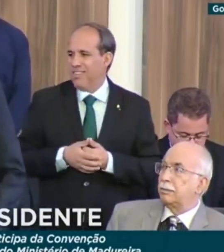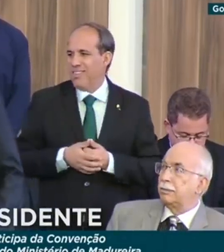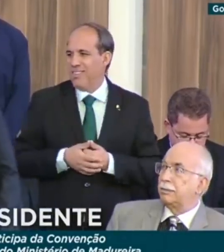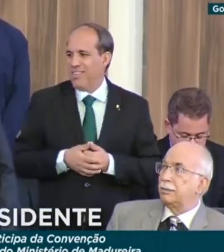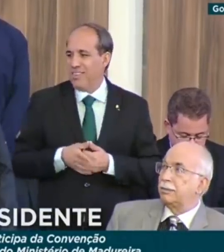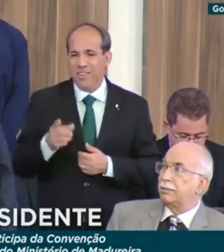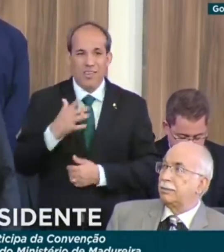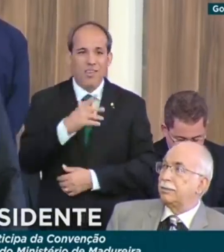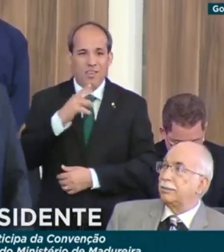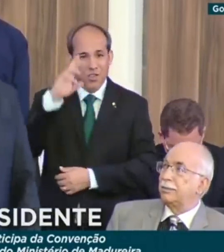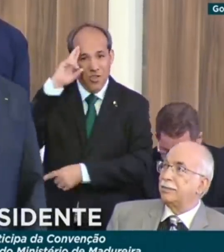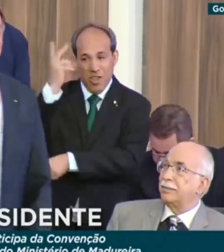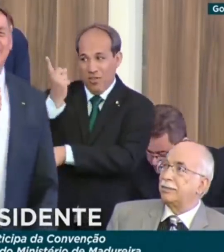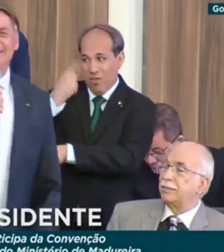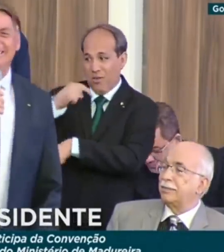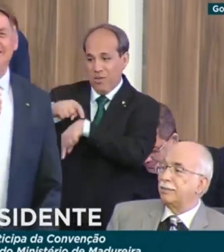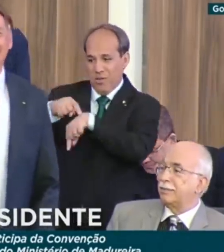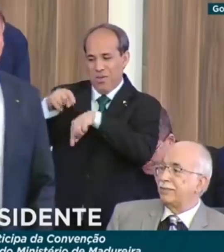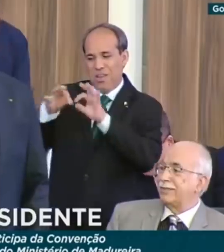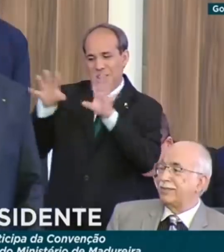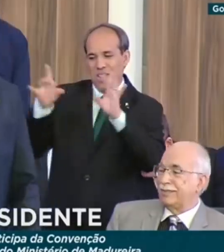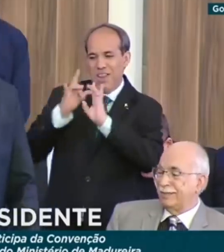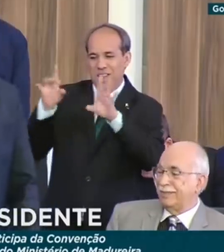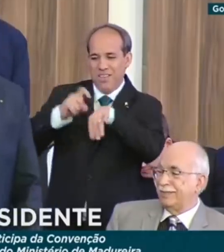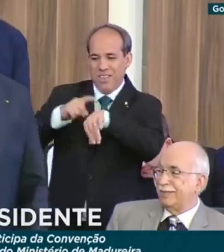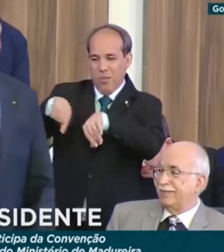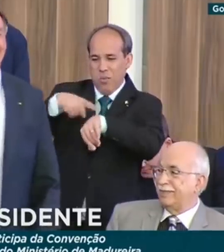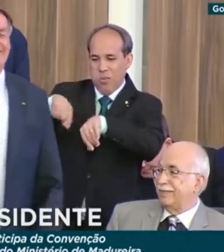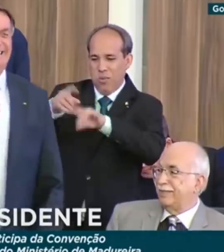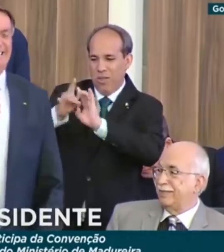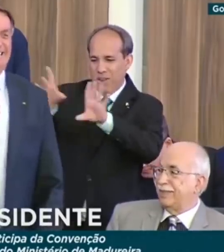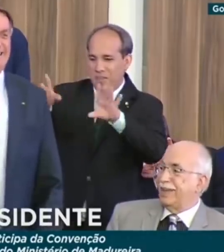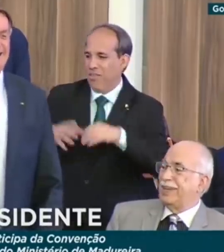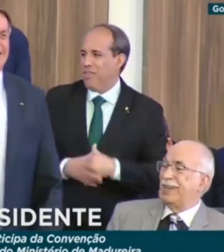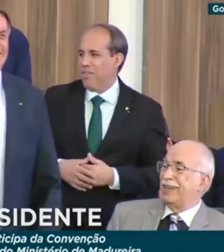o Marechal está dizendo que eu tenho todo o tempo aqui.